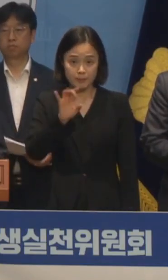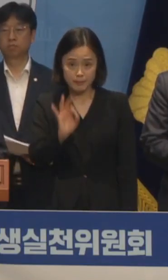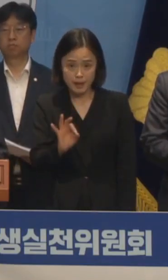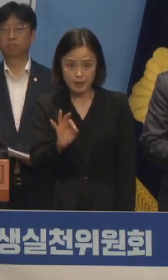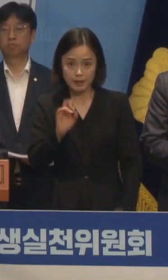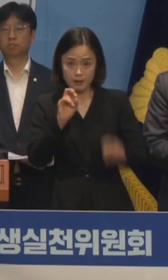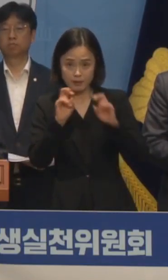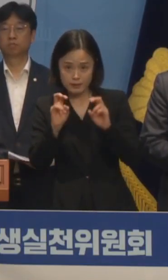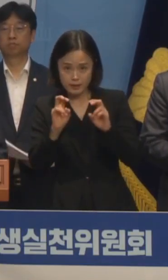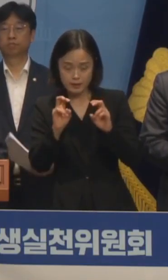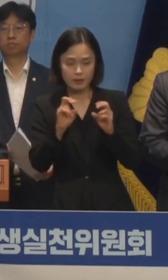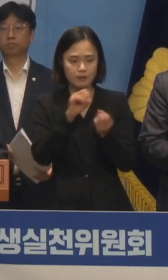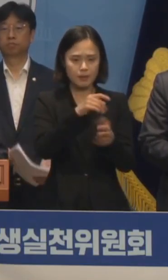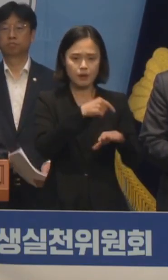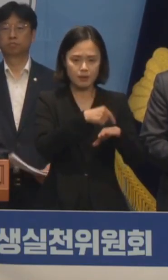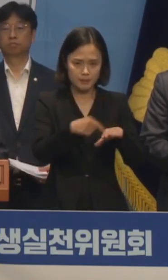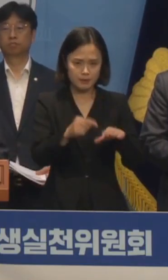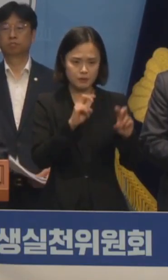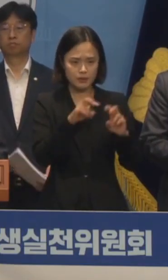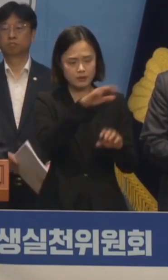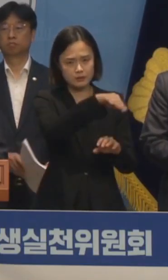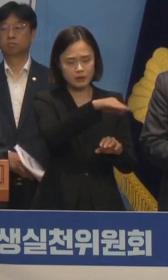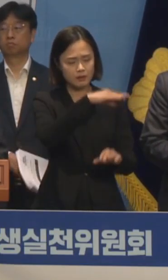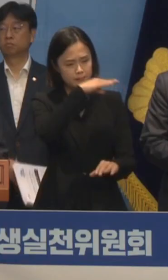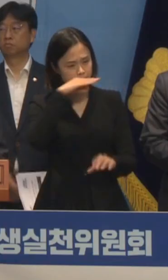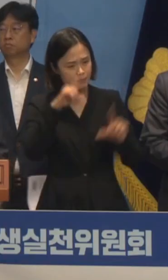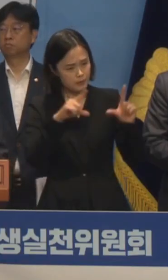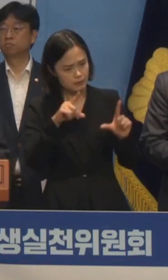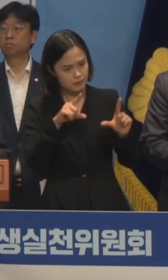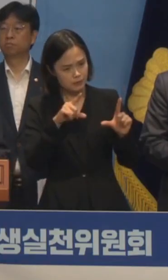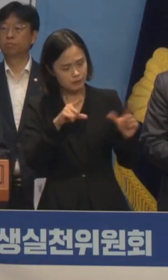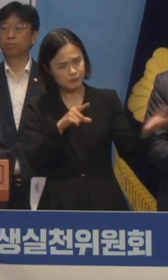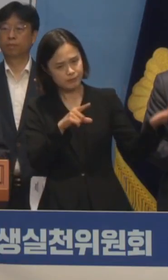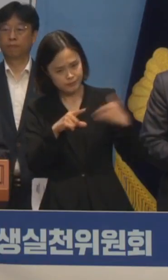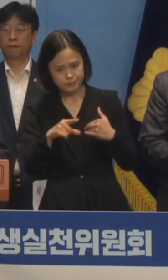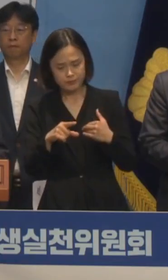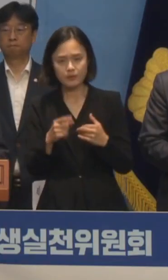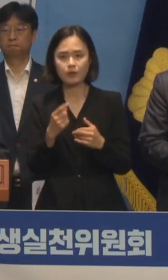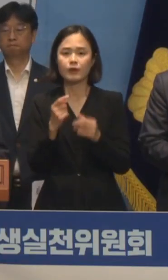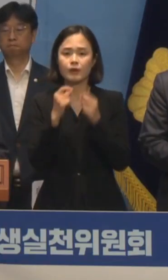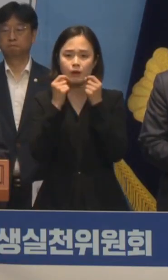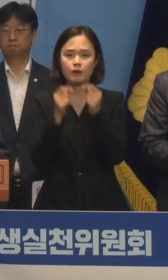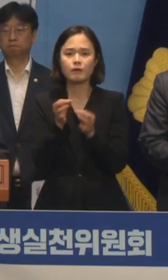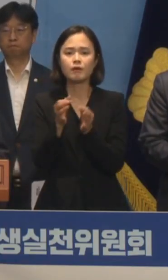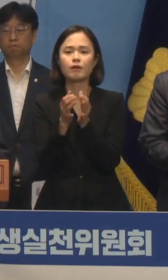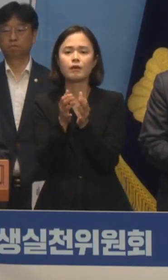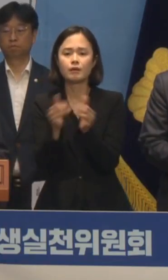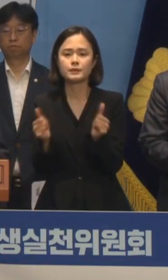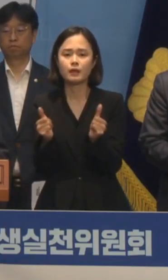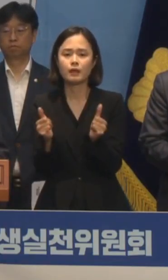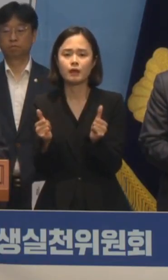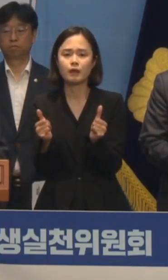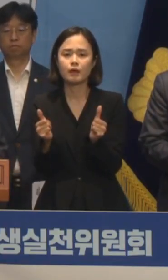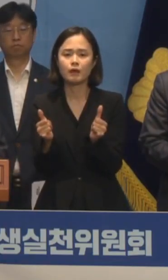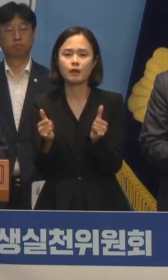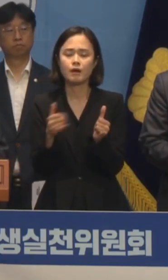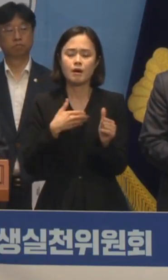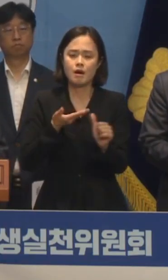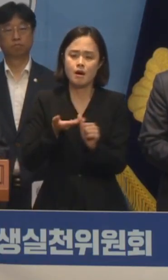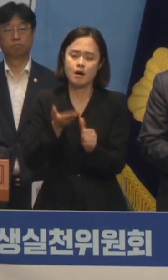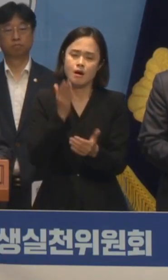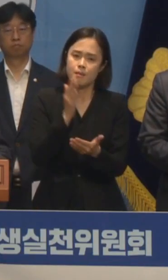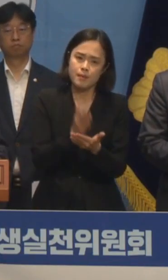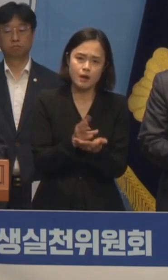전향적인 자세를 가져서 소상공인 자영업자 울리는 이런 상황을 해결하기를 촉구하면서 이 기자회견을